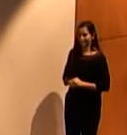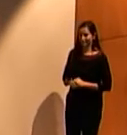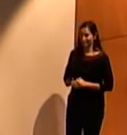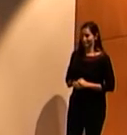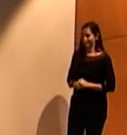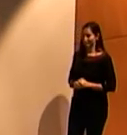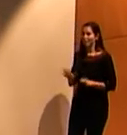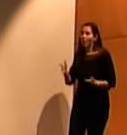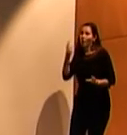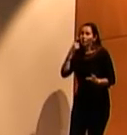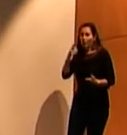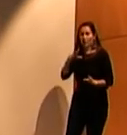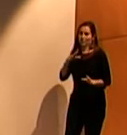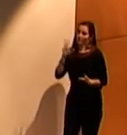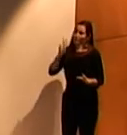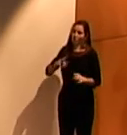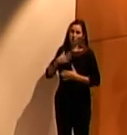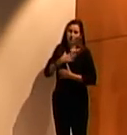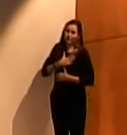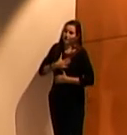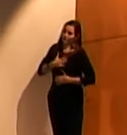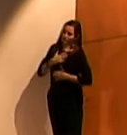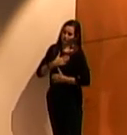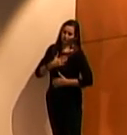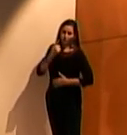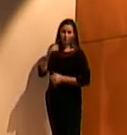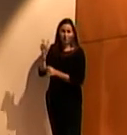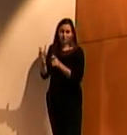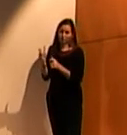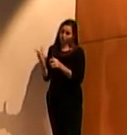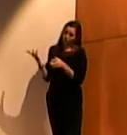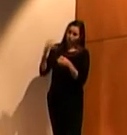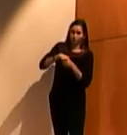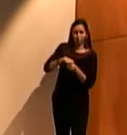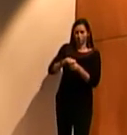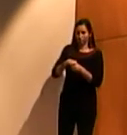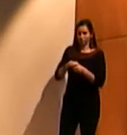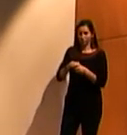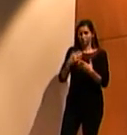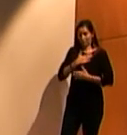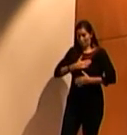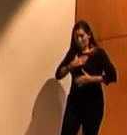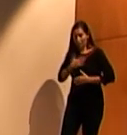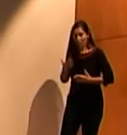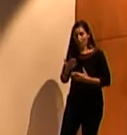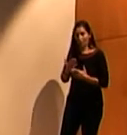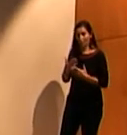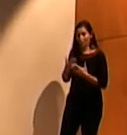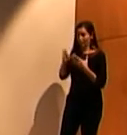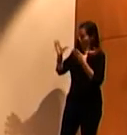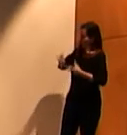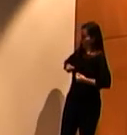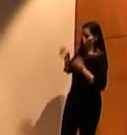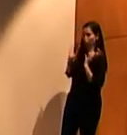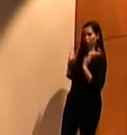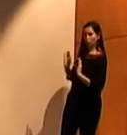Bon, en tout cas, je crois qu'il y a eu beaucoup de plaisir, hein, pour les personnes qui ont participé, le plaisir d'être accueillis justement aussi,